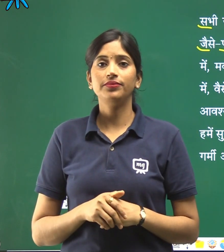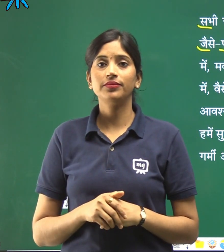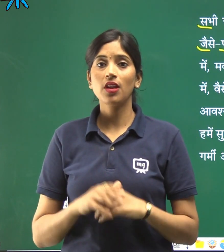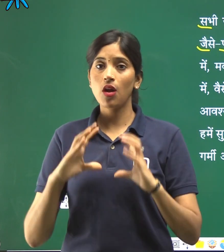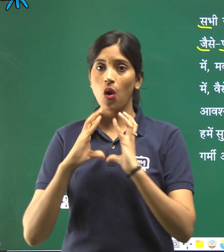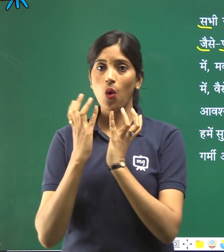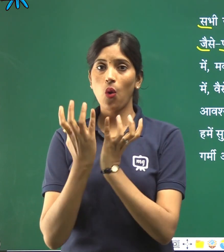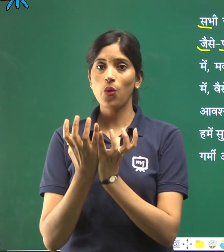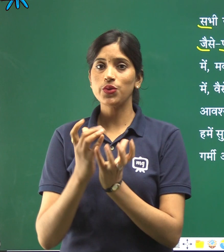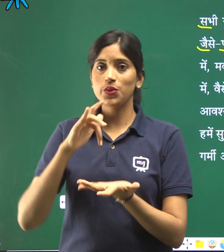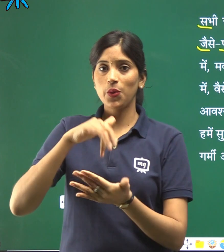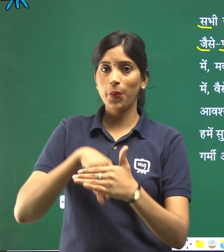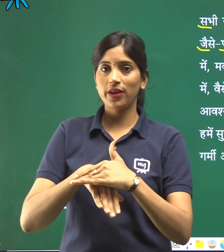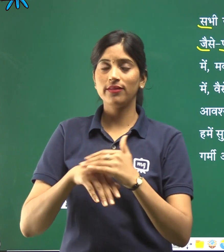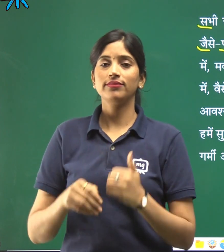घोंसलों में,